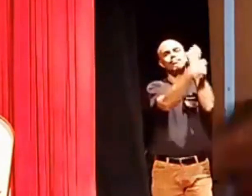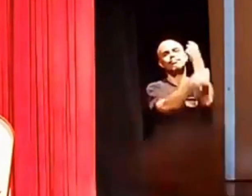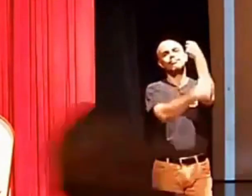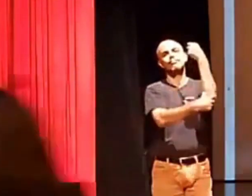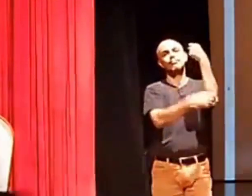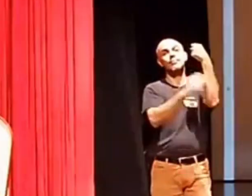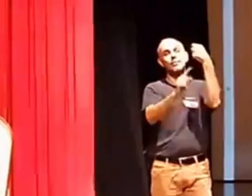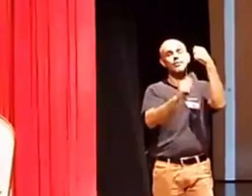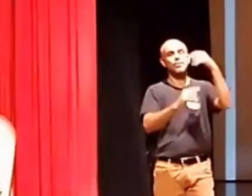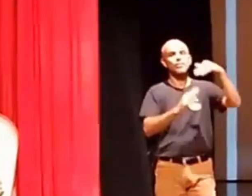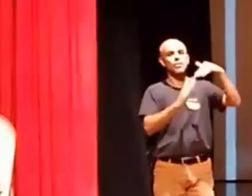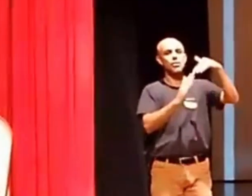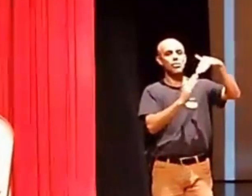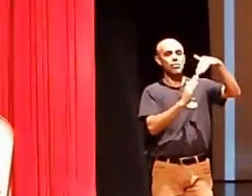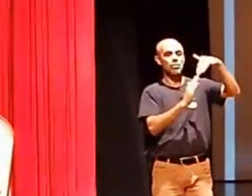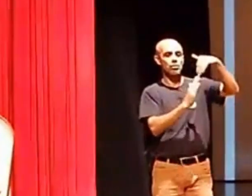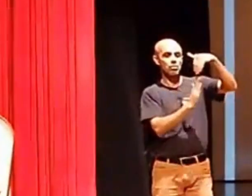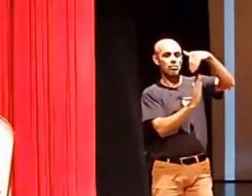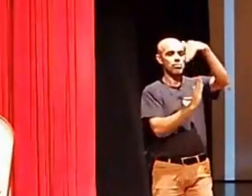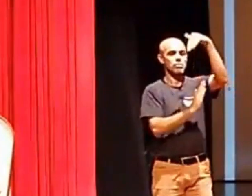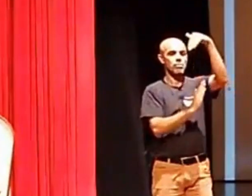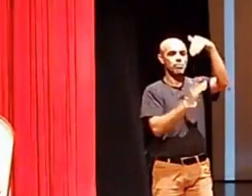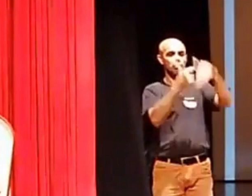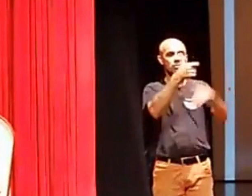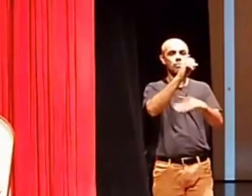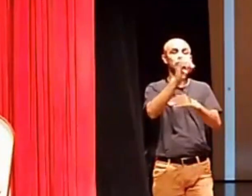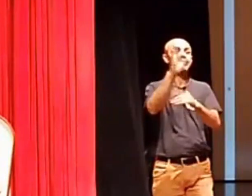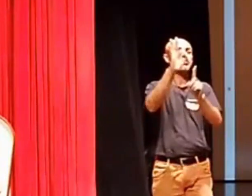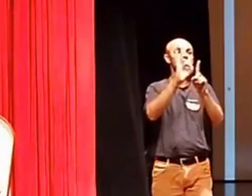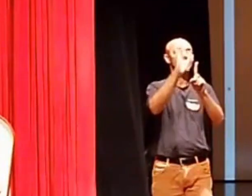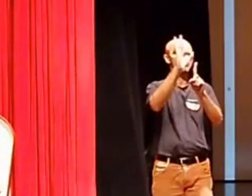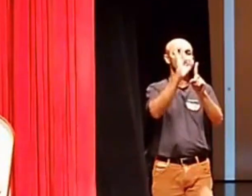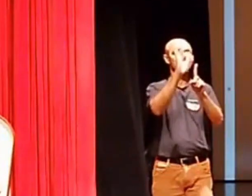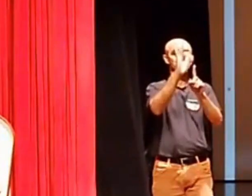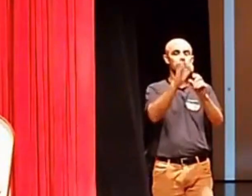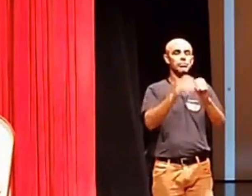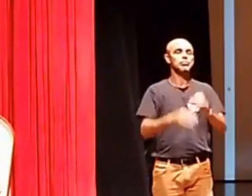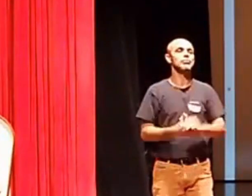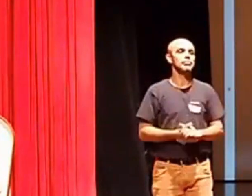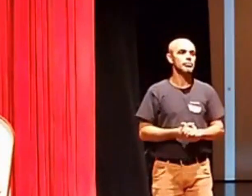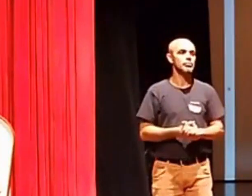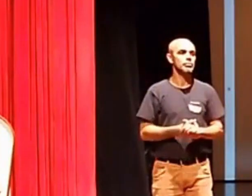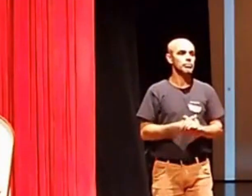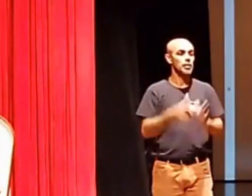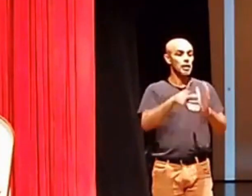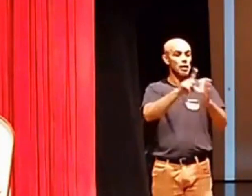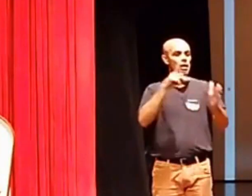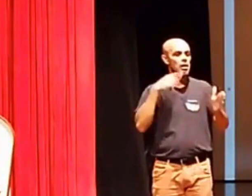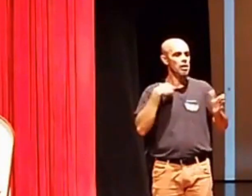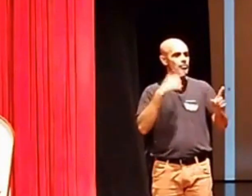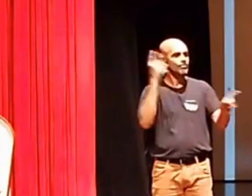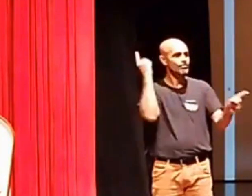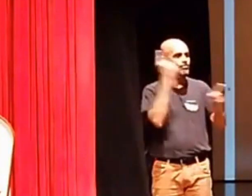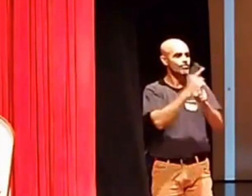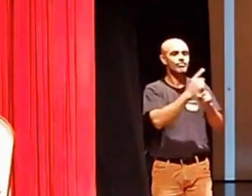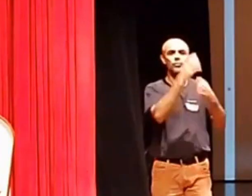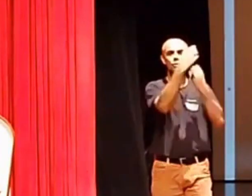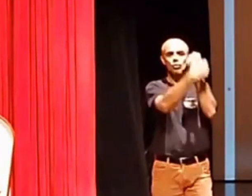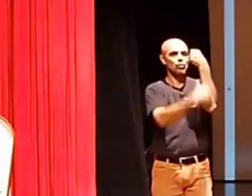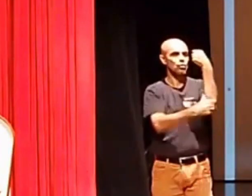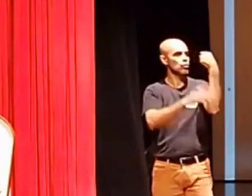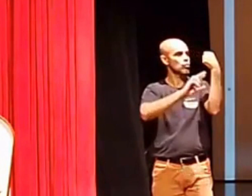quando esse ângulo é acima de 10 graus. Antes disso, a gente não caracteriza como escoliose.